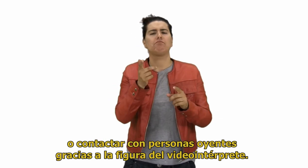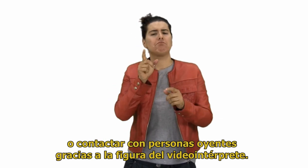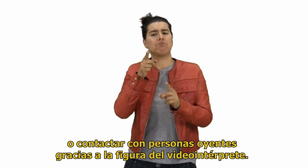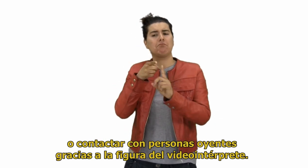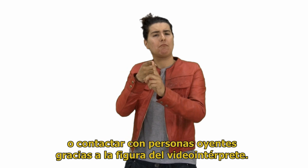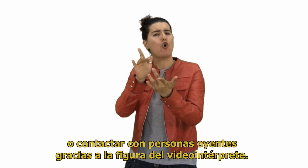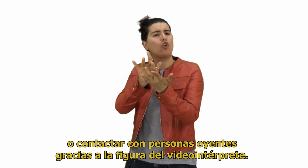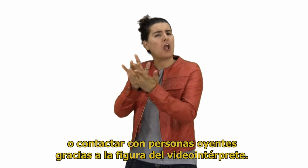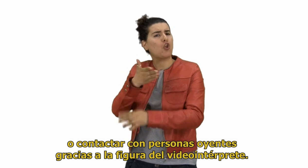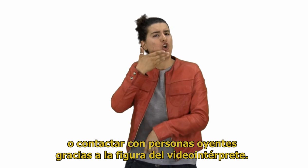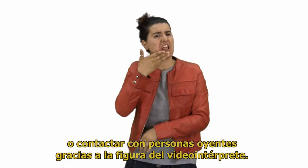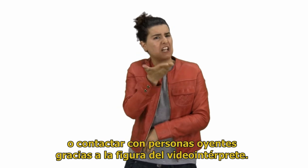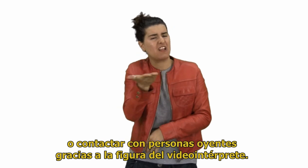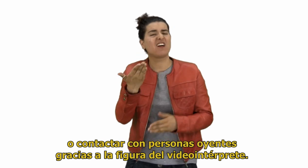personas oyentes. Soy